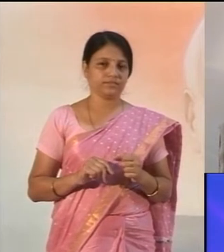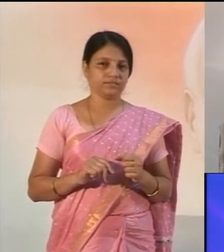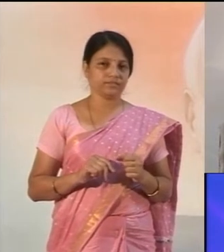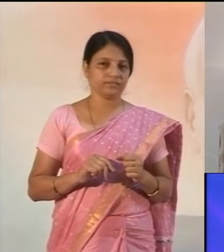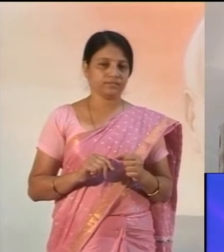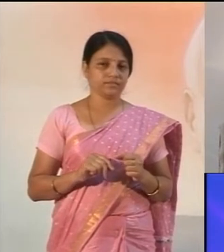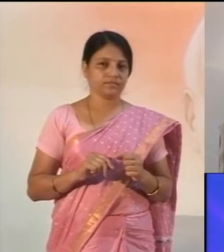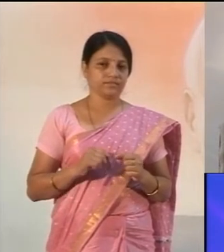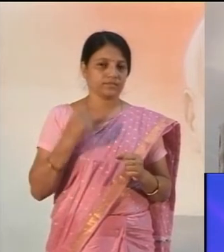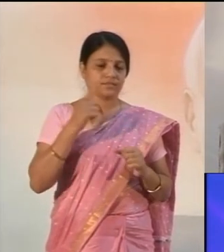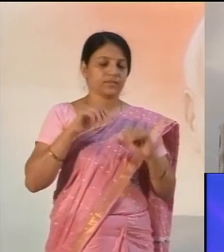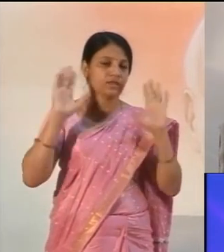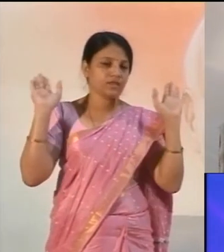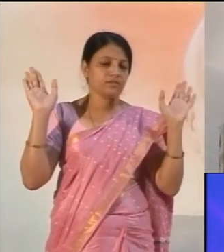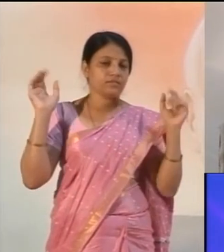परी के हाथ में